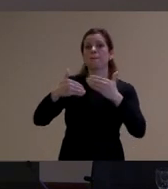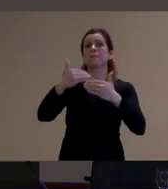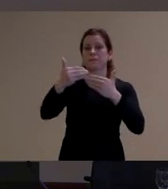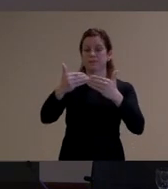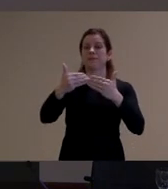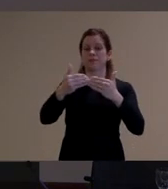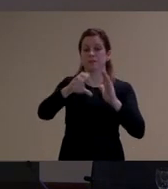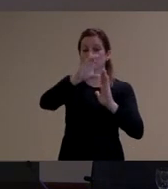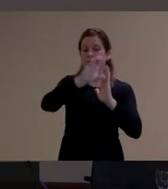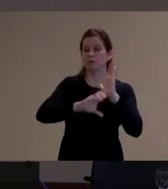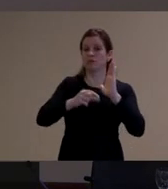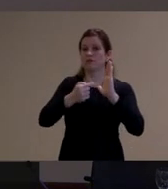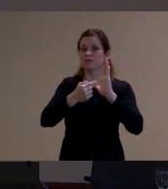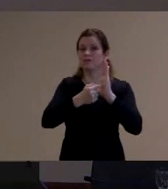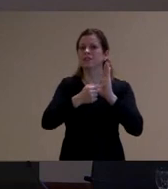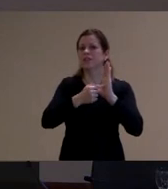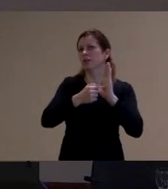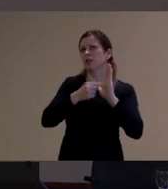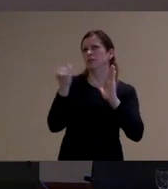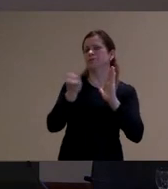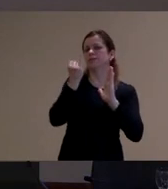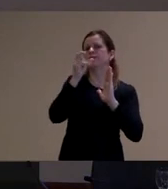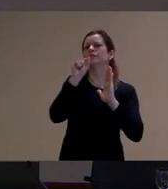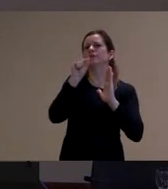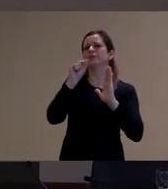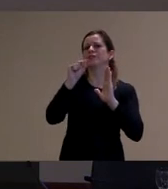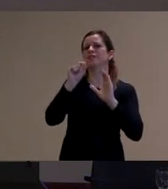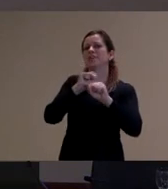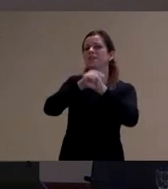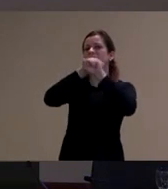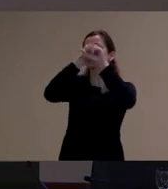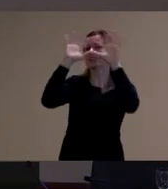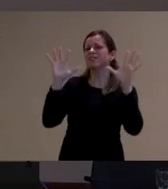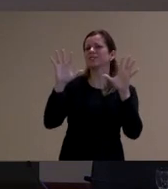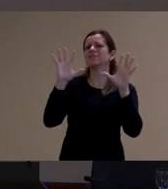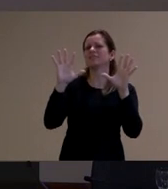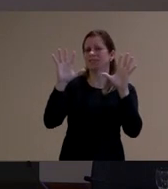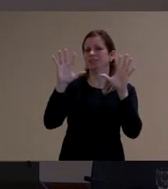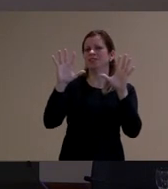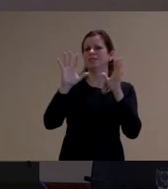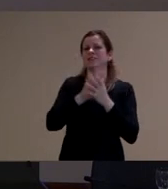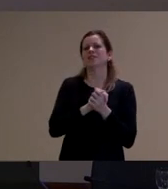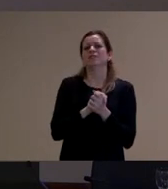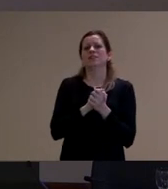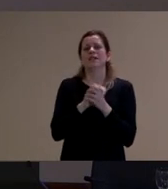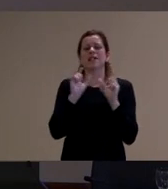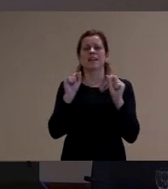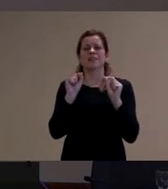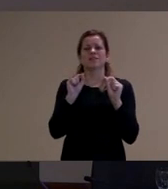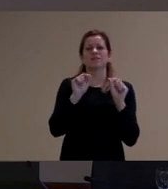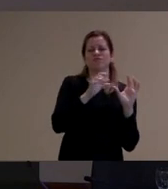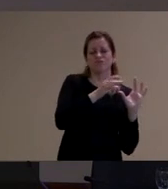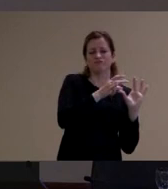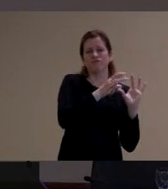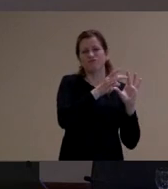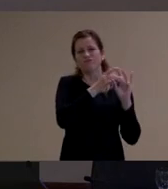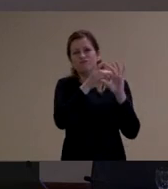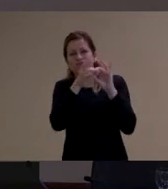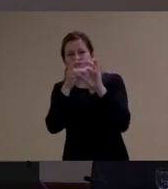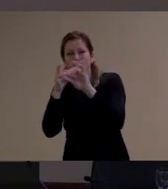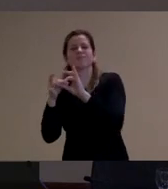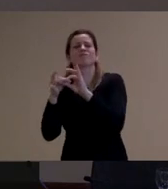também esclarecer de onde vem esse termo né recontextualização né é